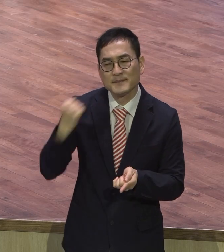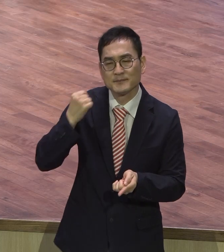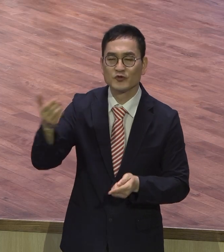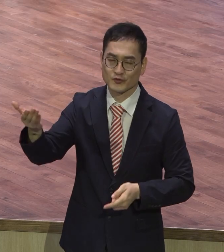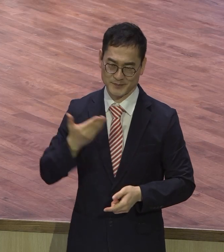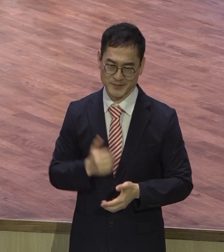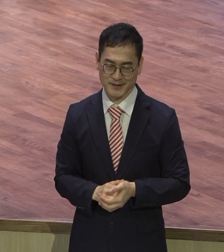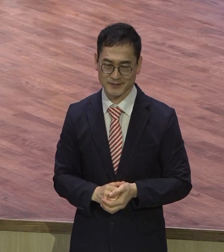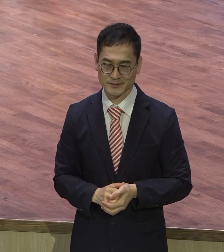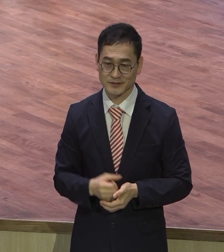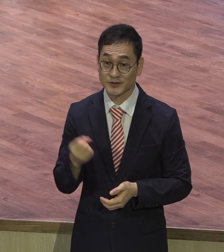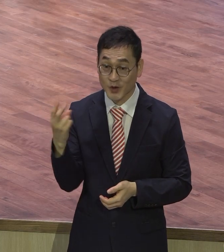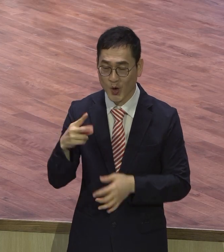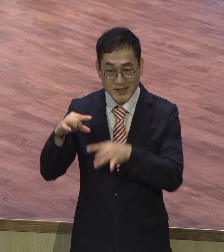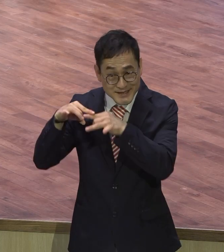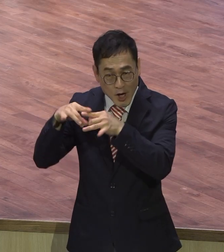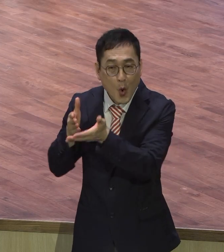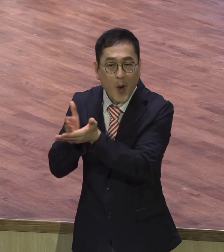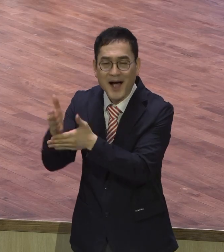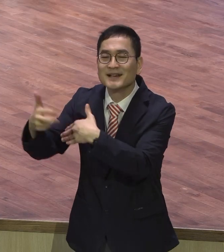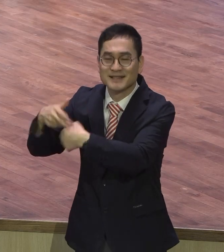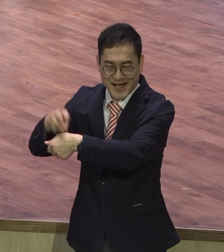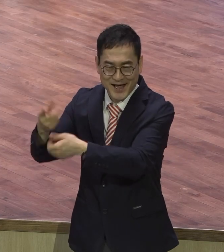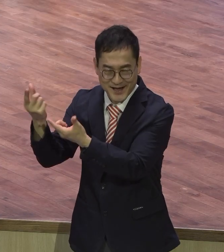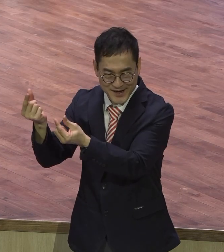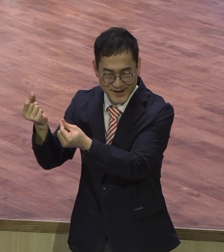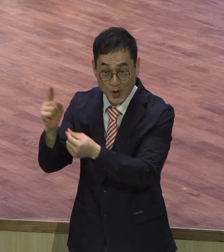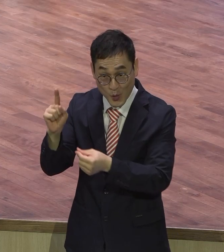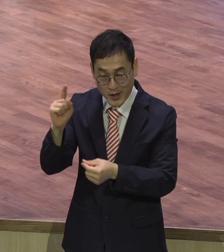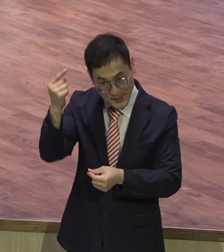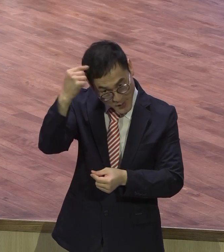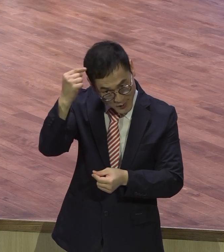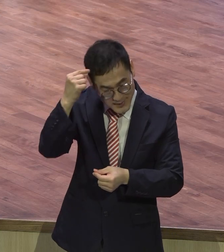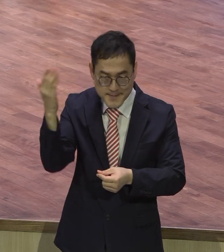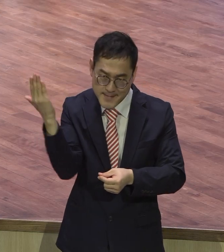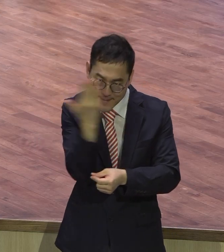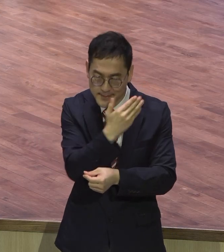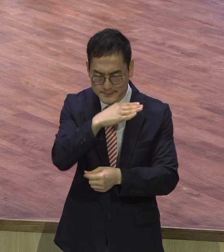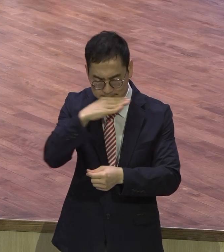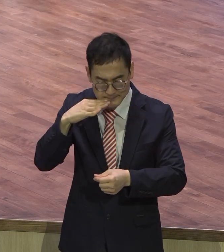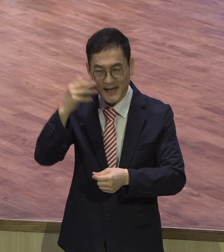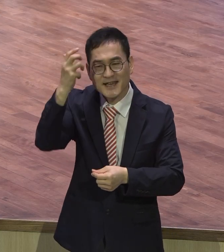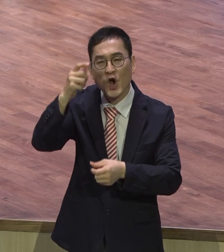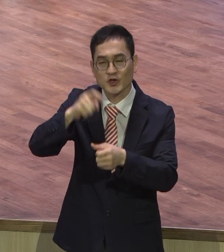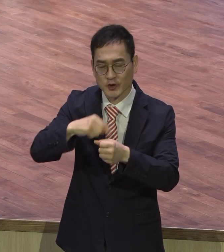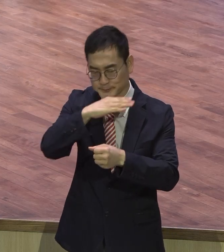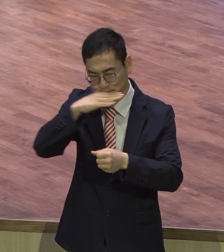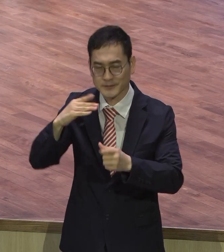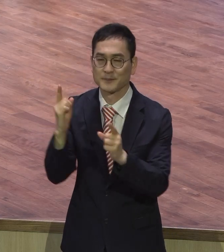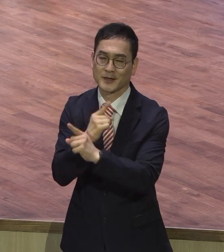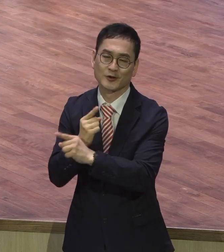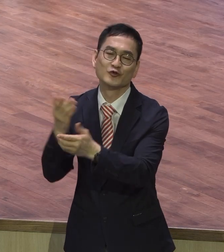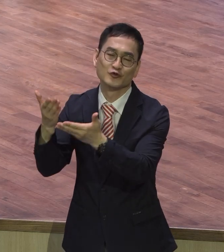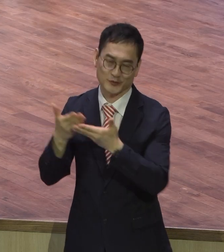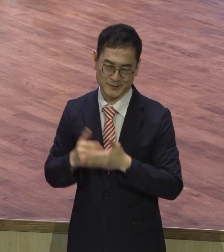신경외과 의사십니다. 우리의 두뇌를 맑게 정돈시켜 주십니다. 생각할 바를